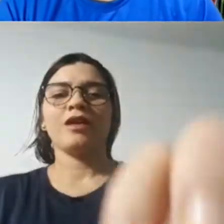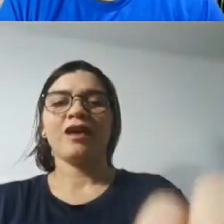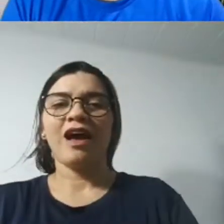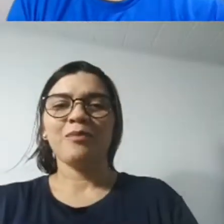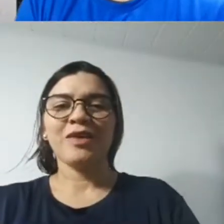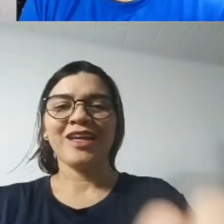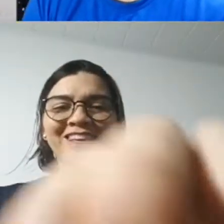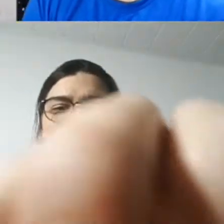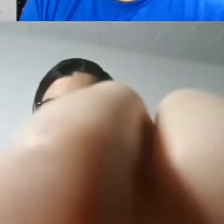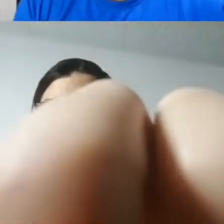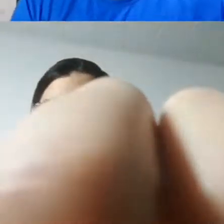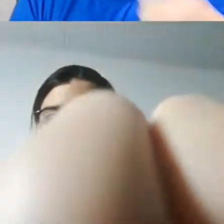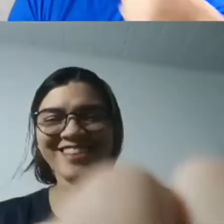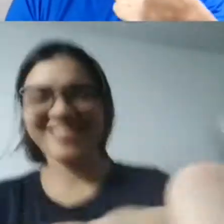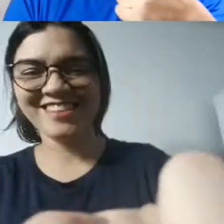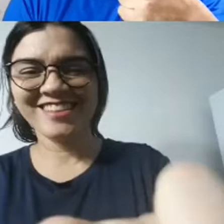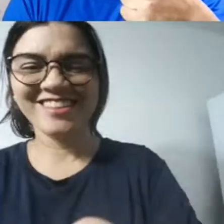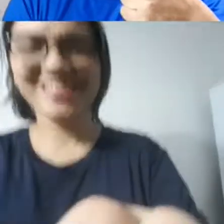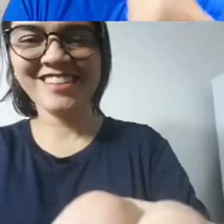Amém.